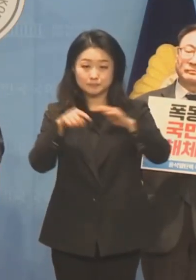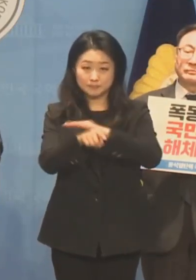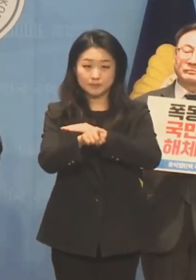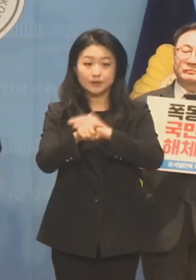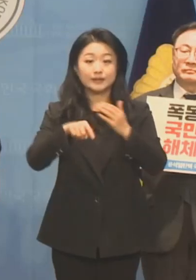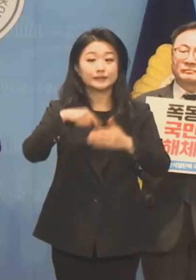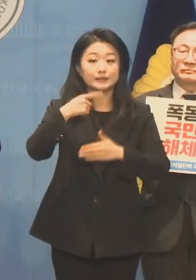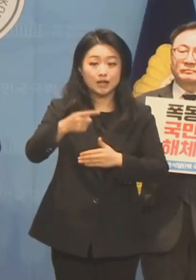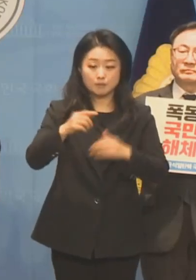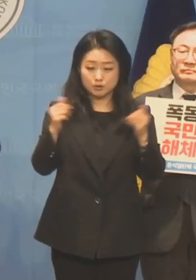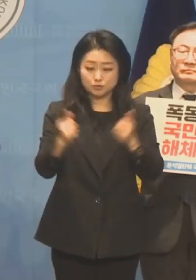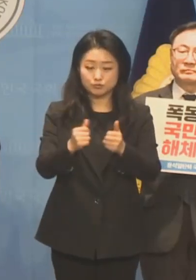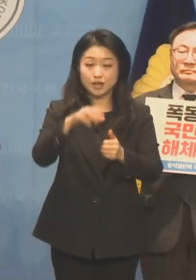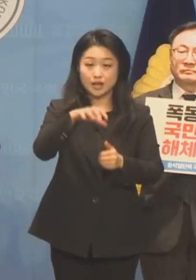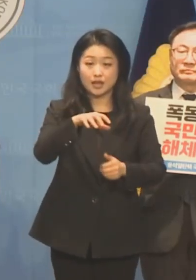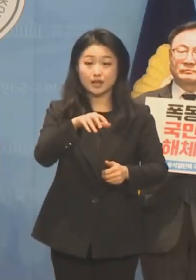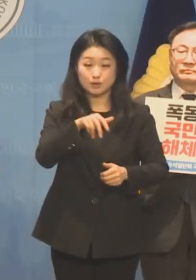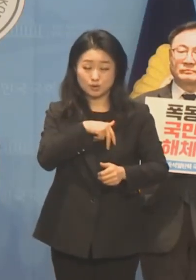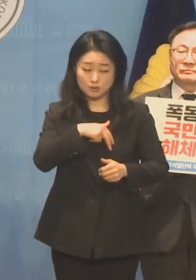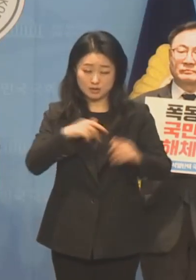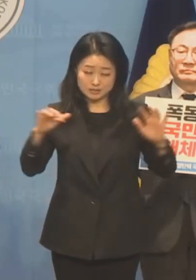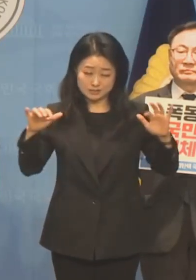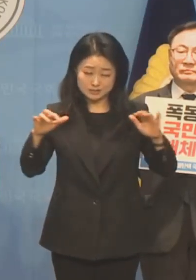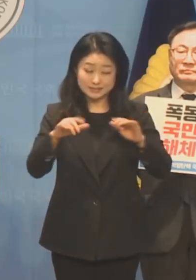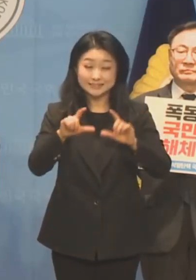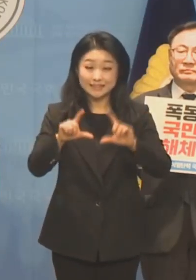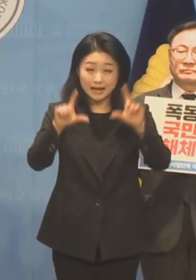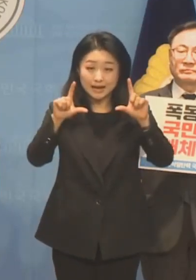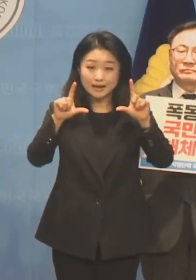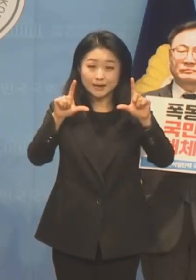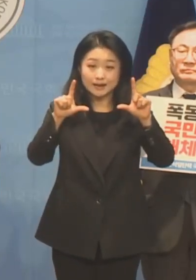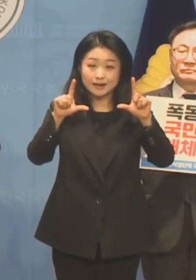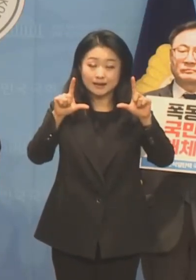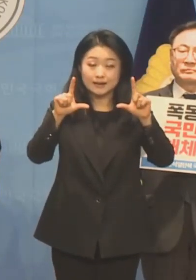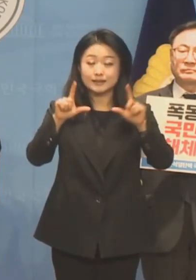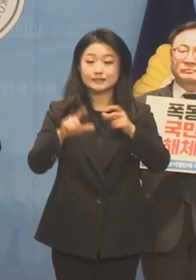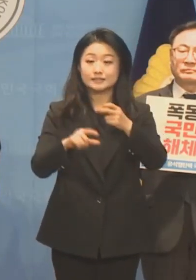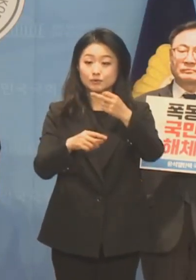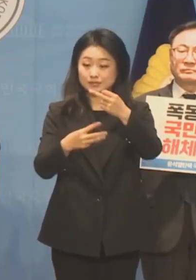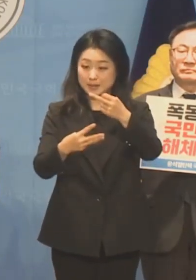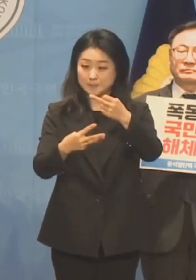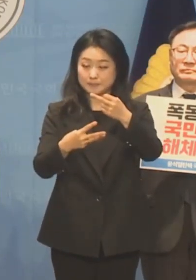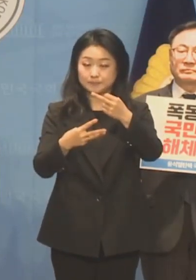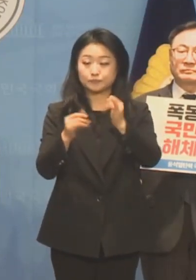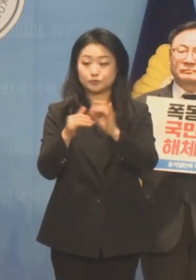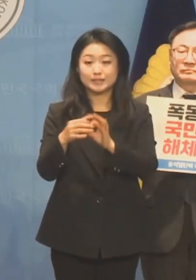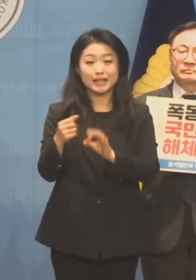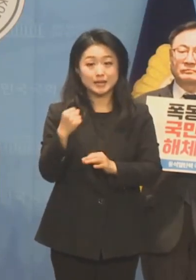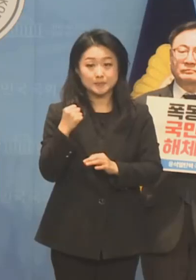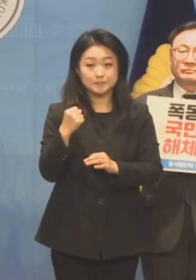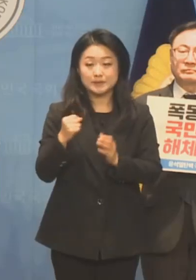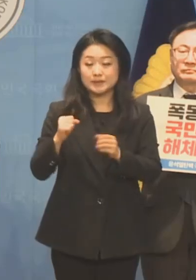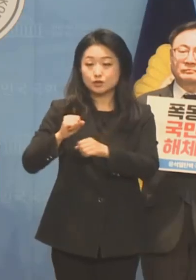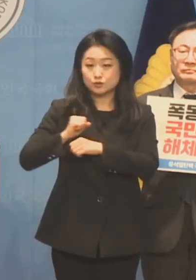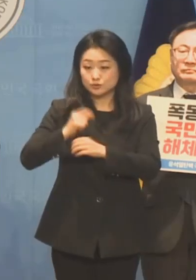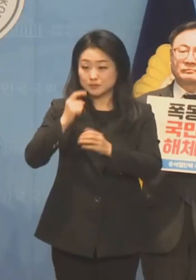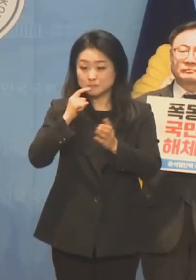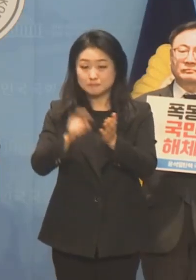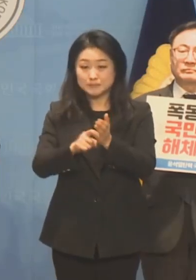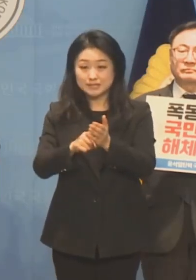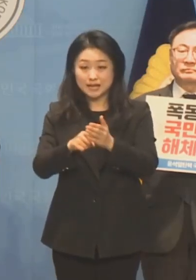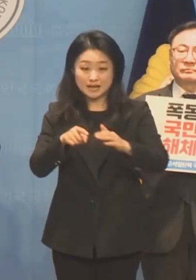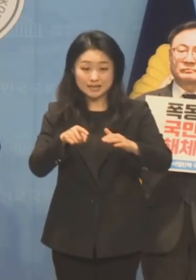선포되고 국회로 모여들던 그날 12월 3일 날 국민의힘은 비상계엄